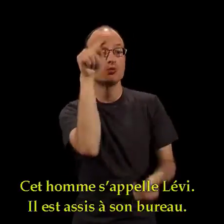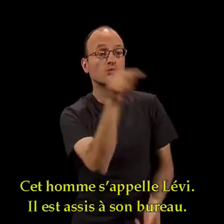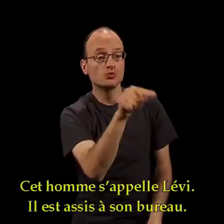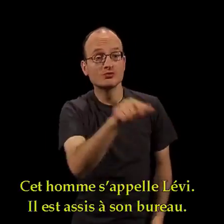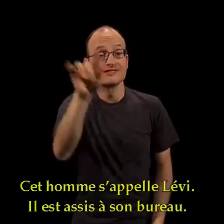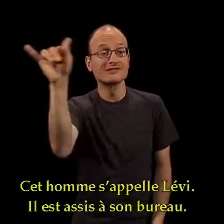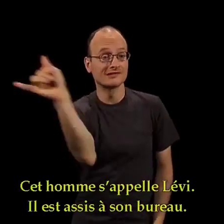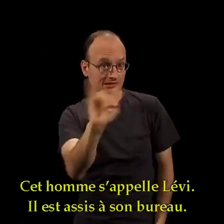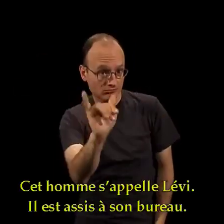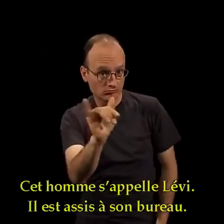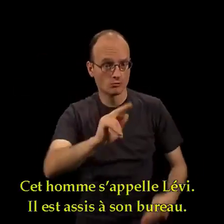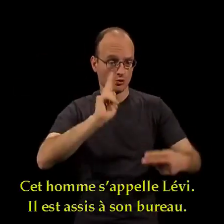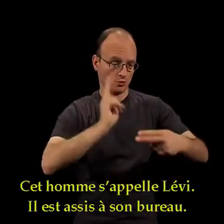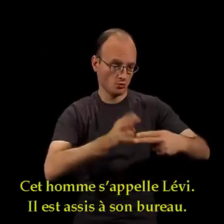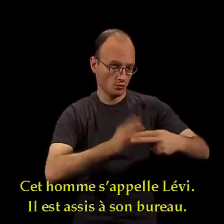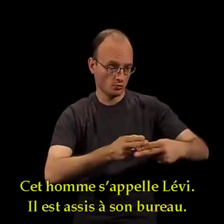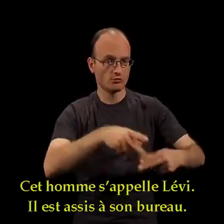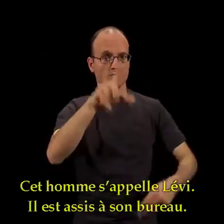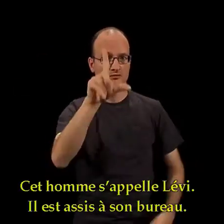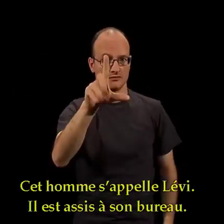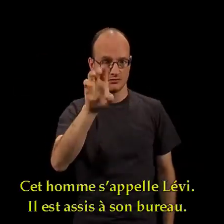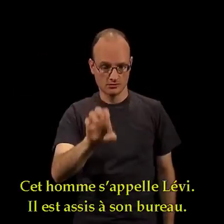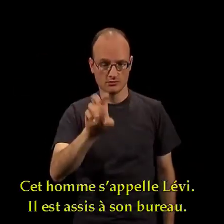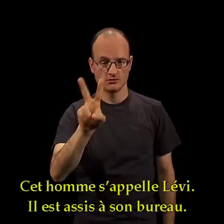Cet homme s'appelle Lévi, il est assis à son bureau.